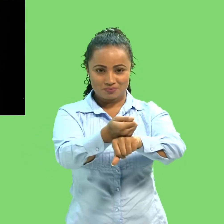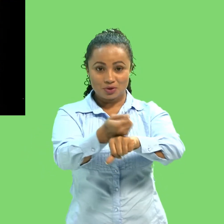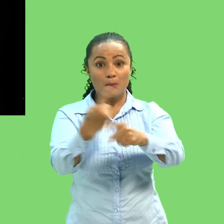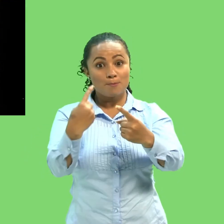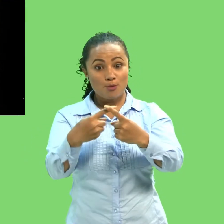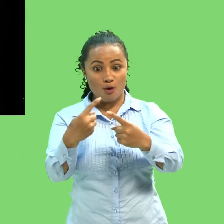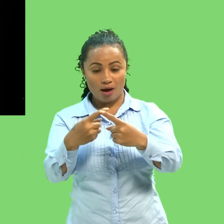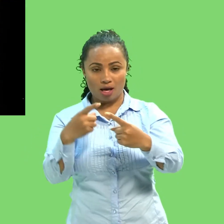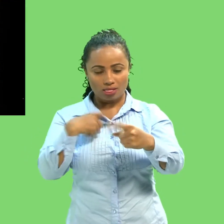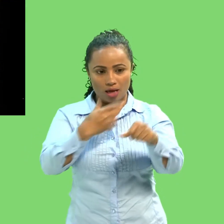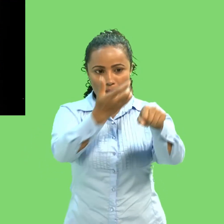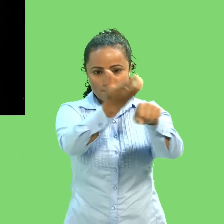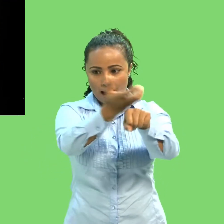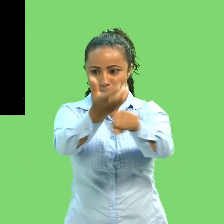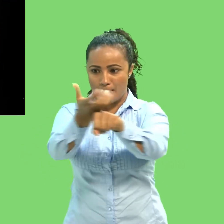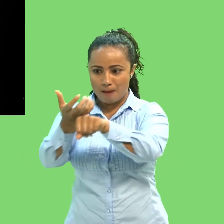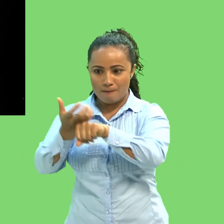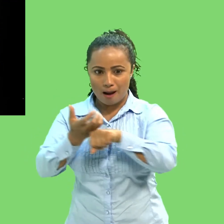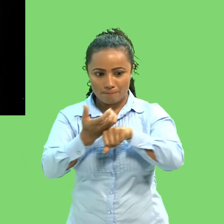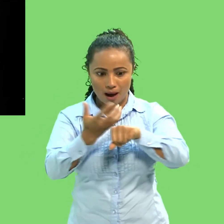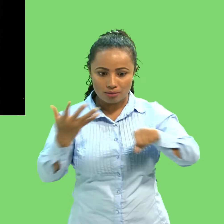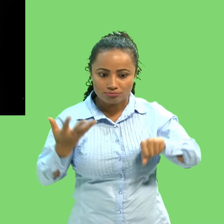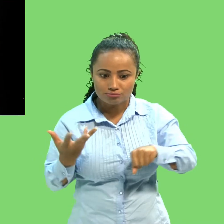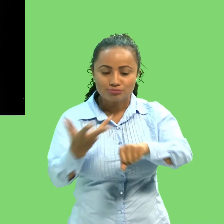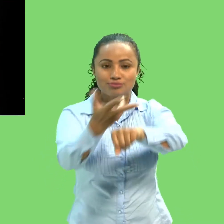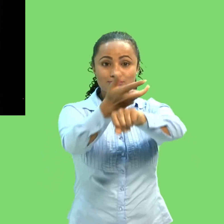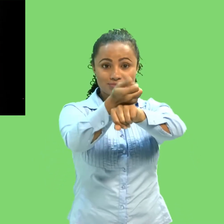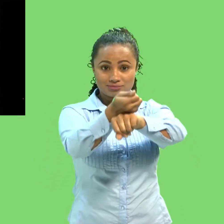na verdade, é uma relação